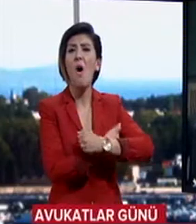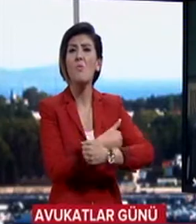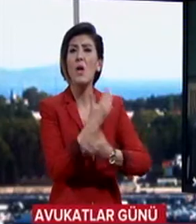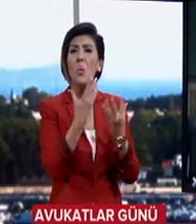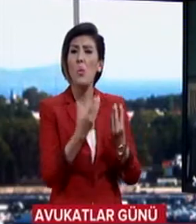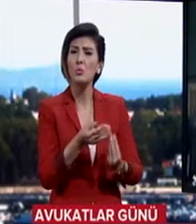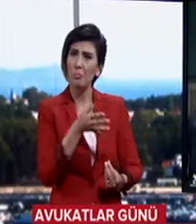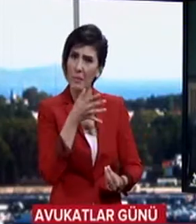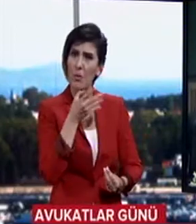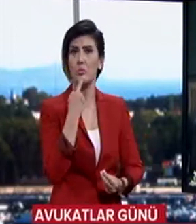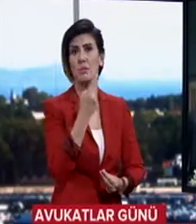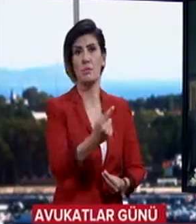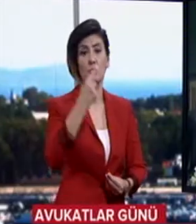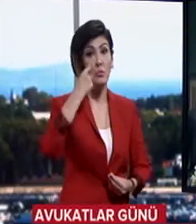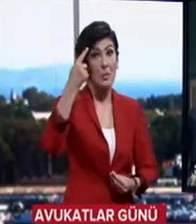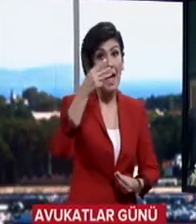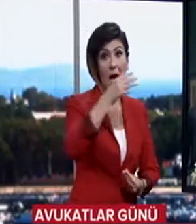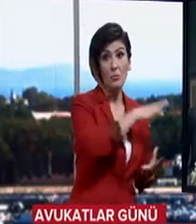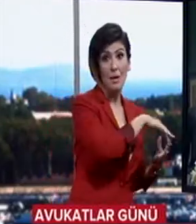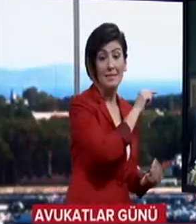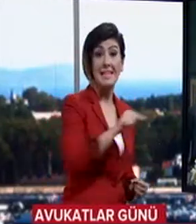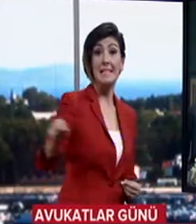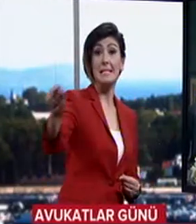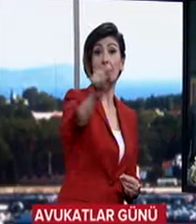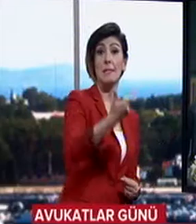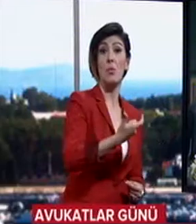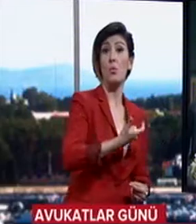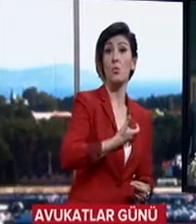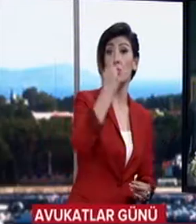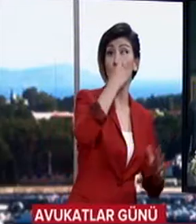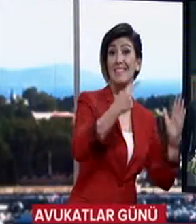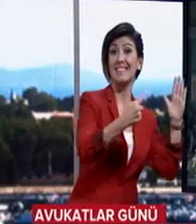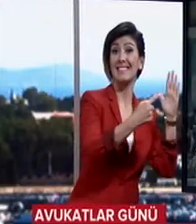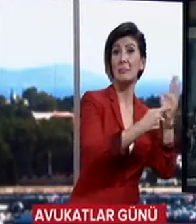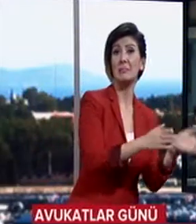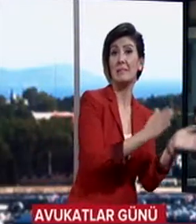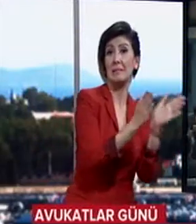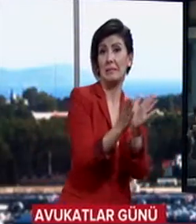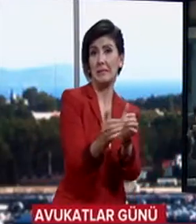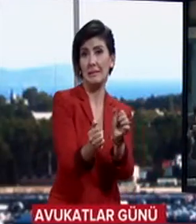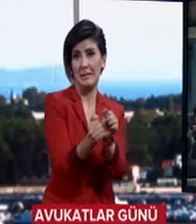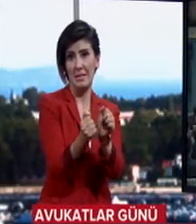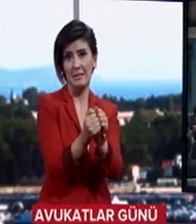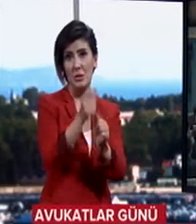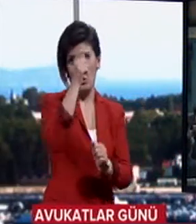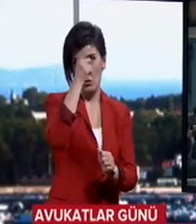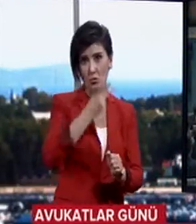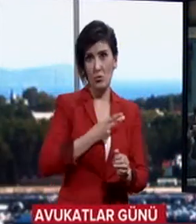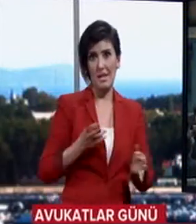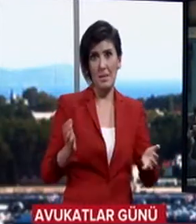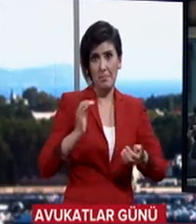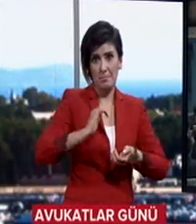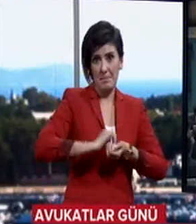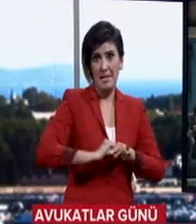olduğunu biliyoruz, dedi. Cumhurbaşkanı Erdoğan, sizlere hukukçu kimliğinizin yanında ülkemizin birliği